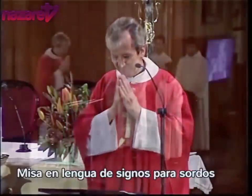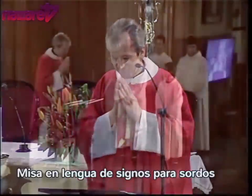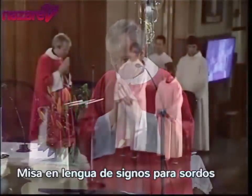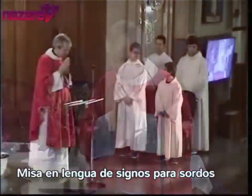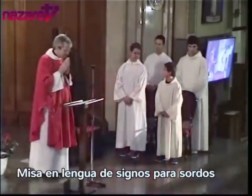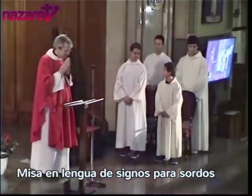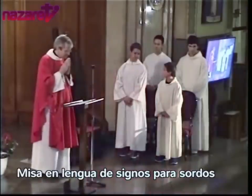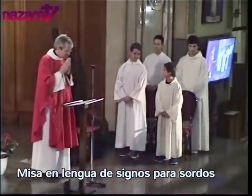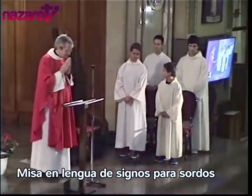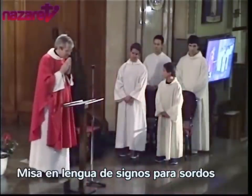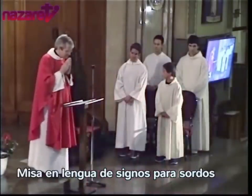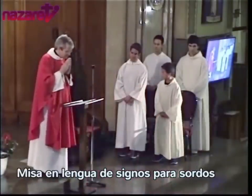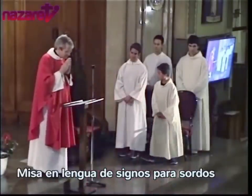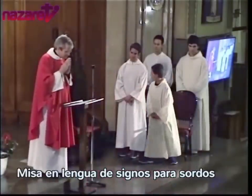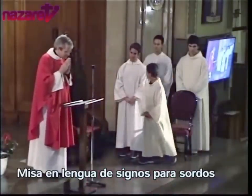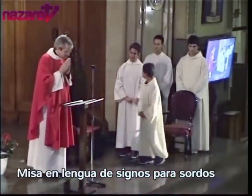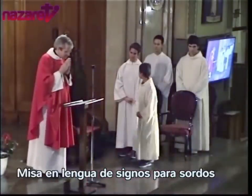cristiano.